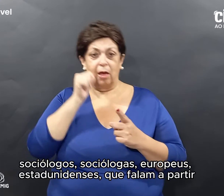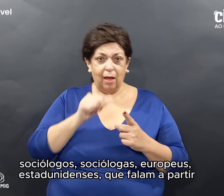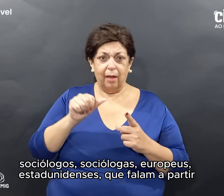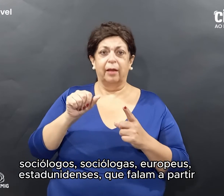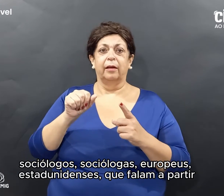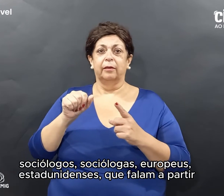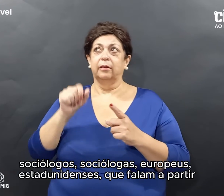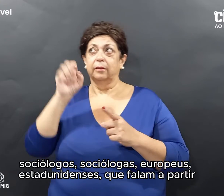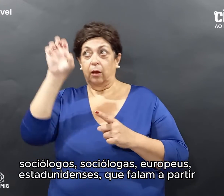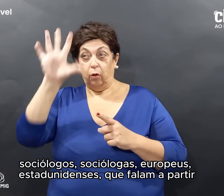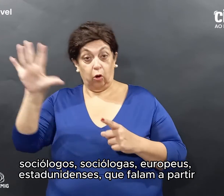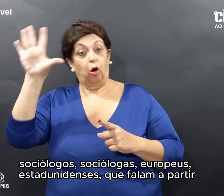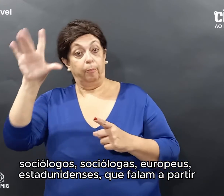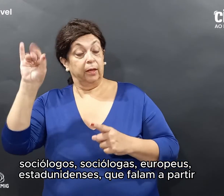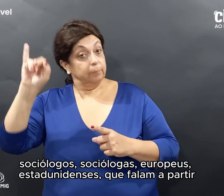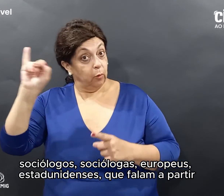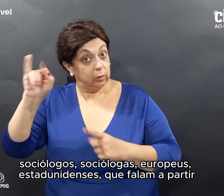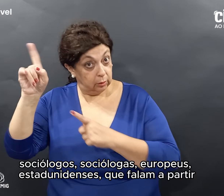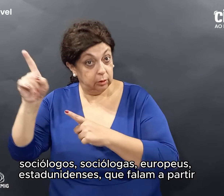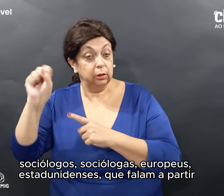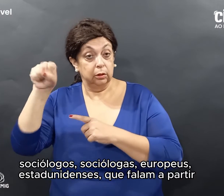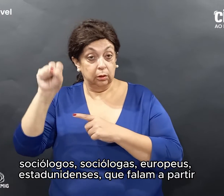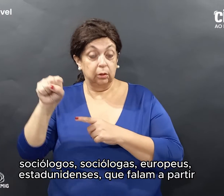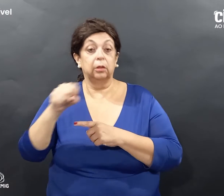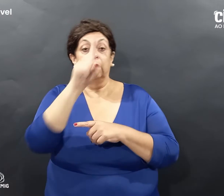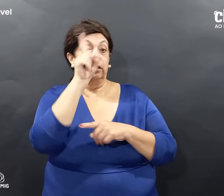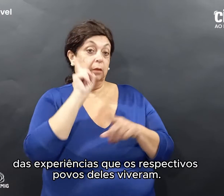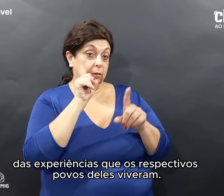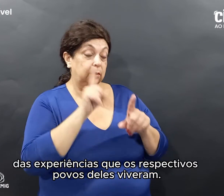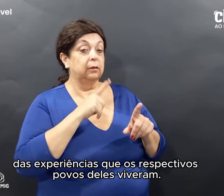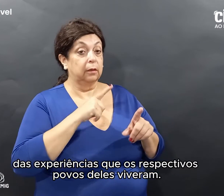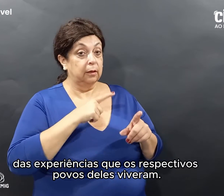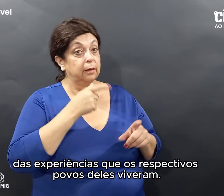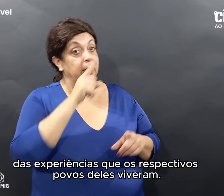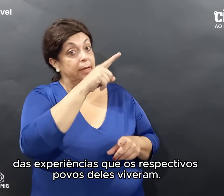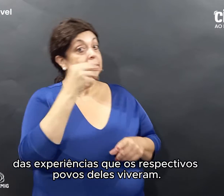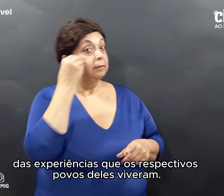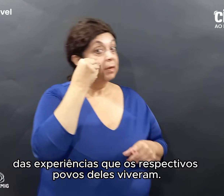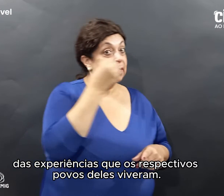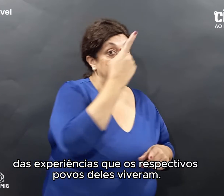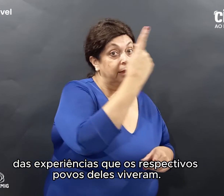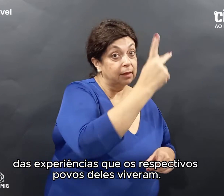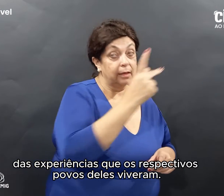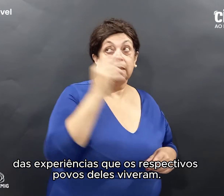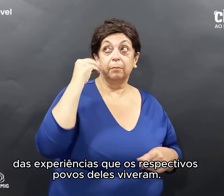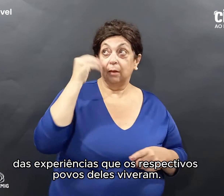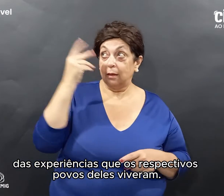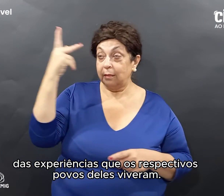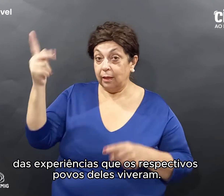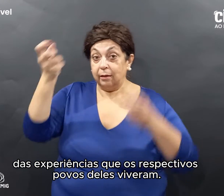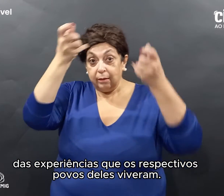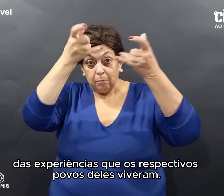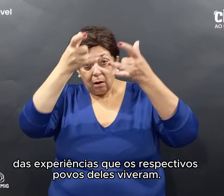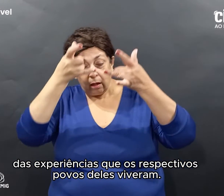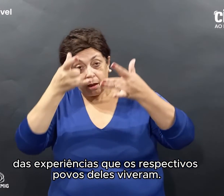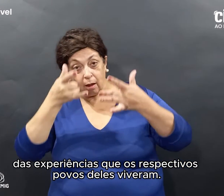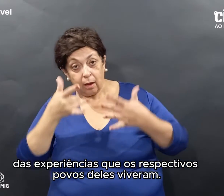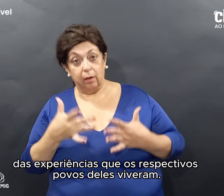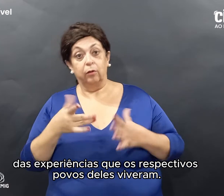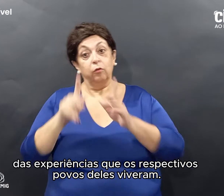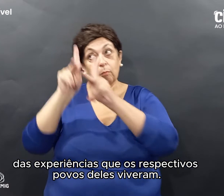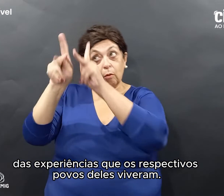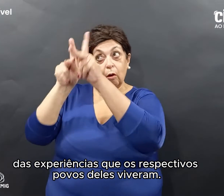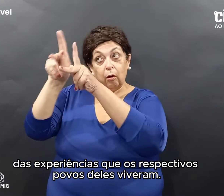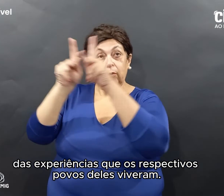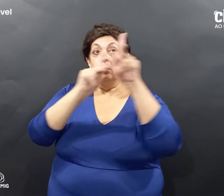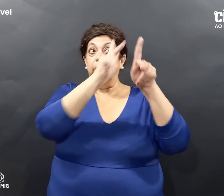europeus, estadunidenses, que falam a partir das experiências, né, que os respectivos povos